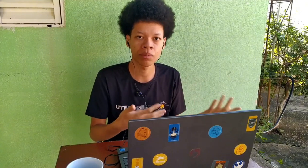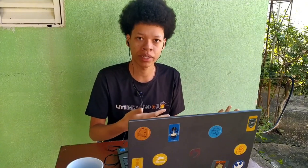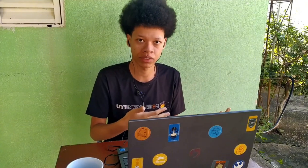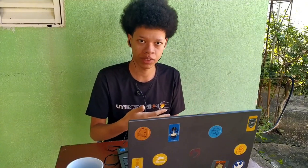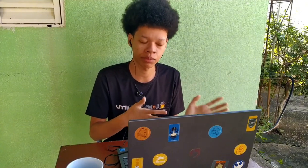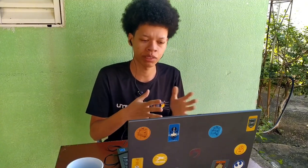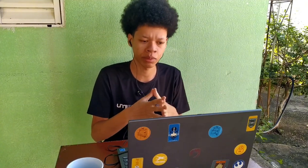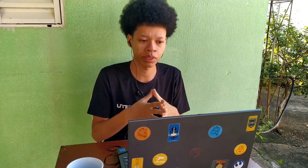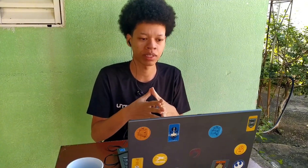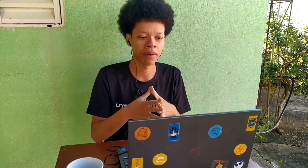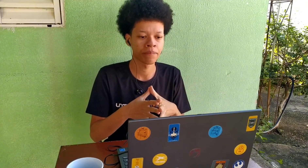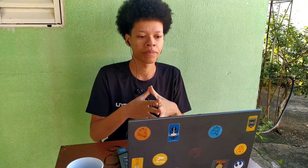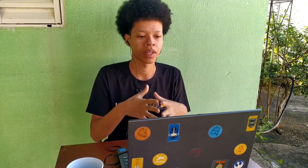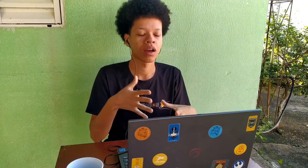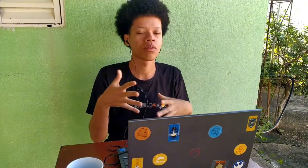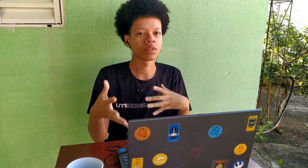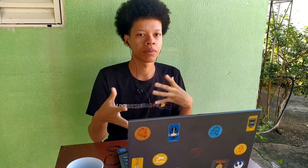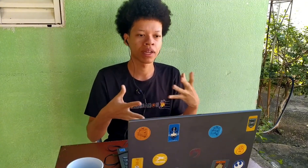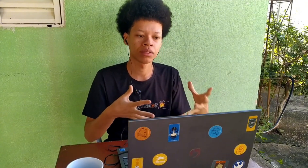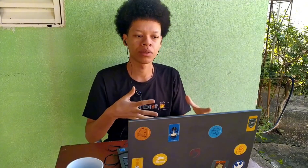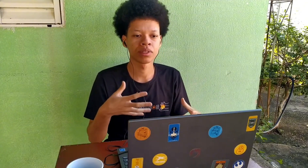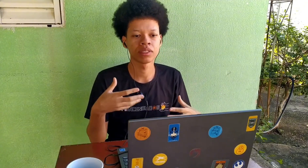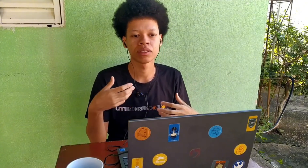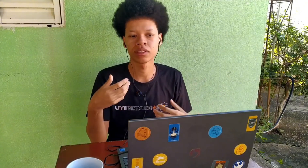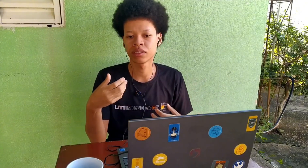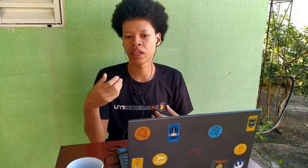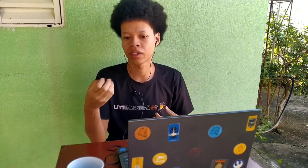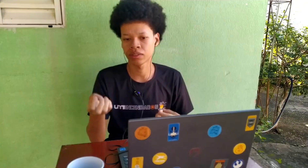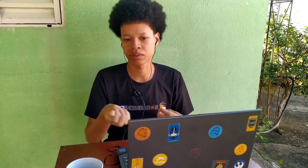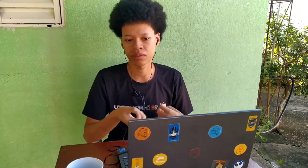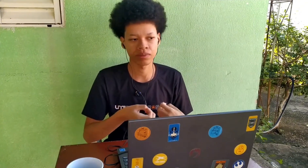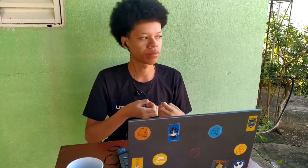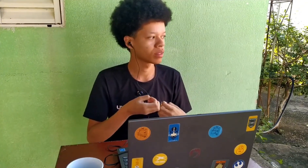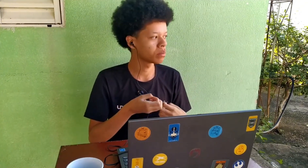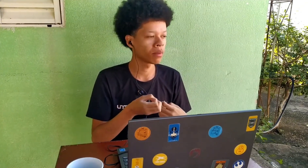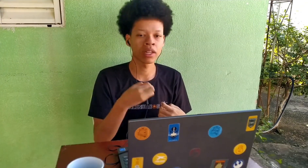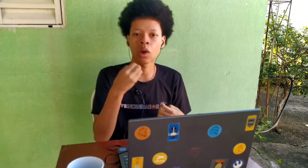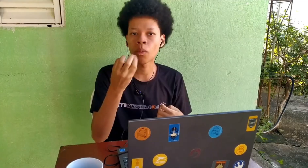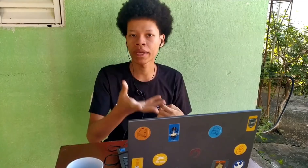mais difícil? Principalmente alguns pregadores, eles têm uma eloquência